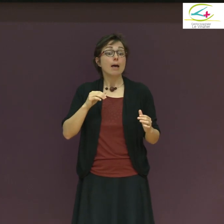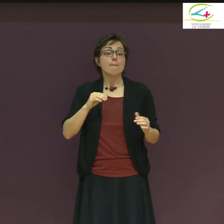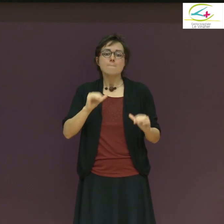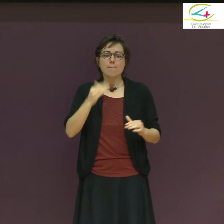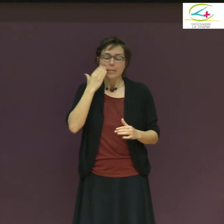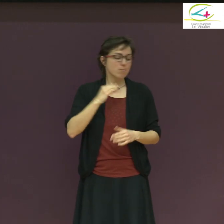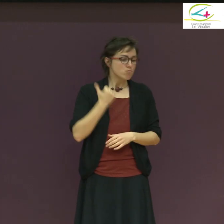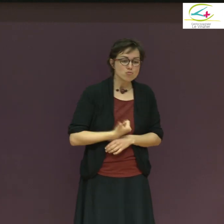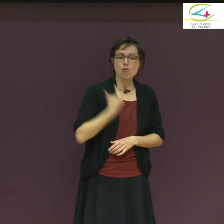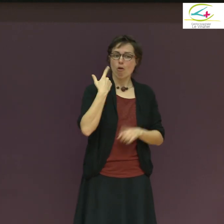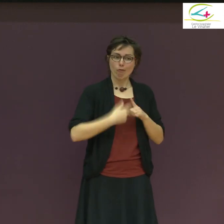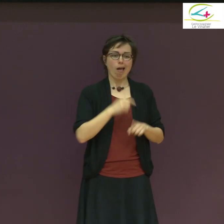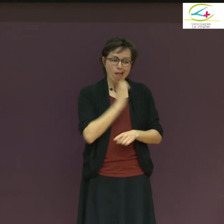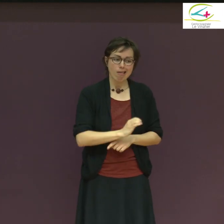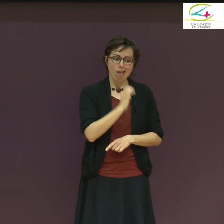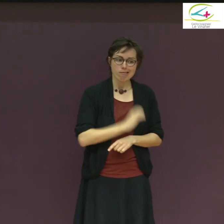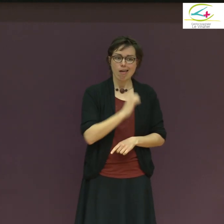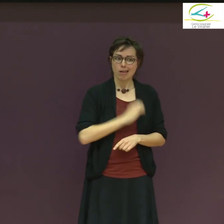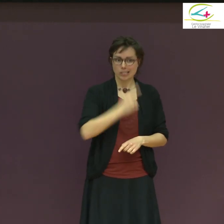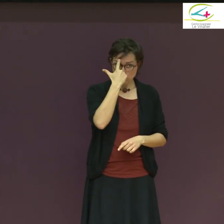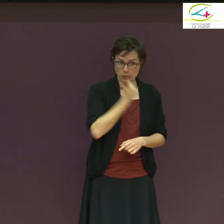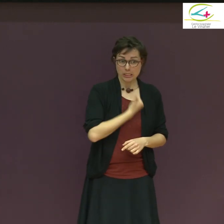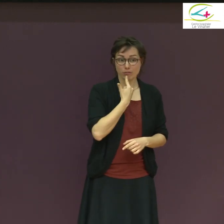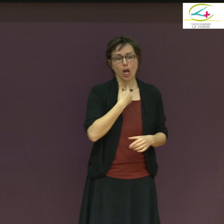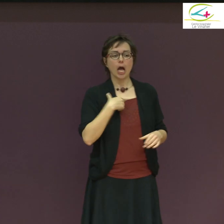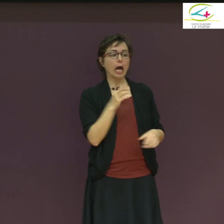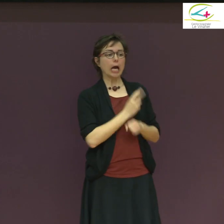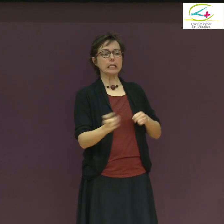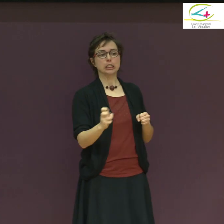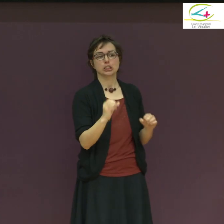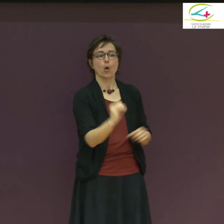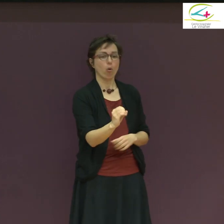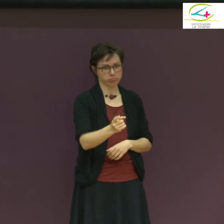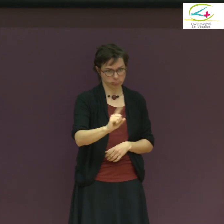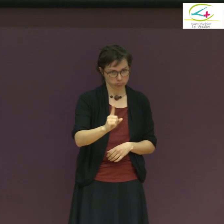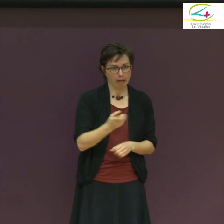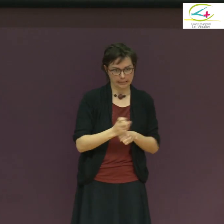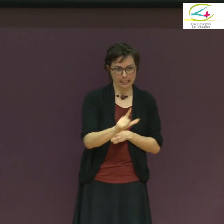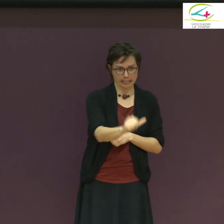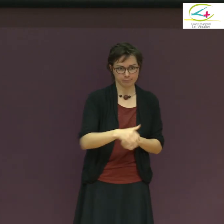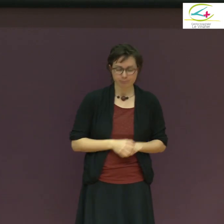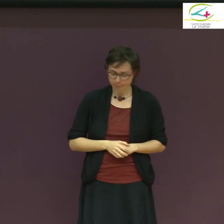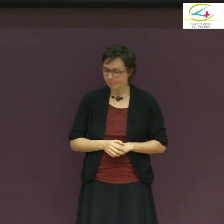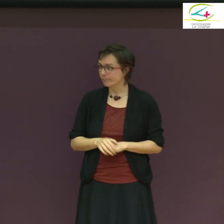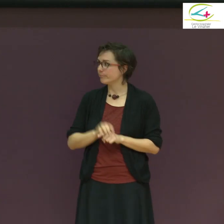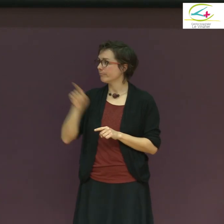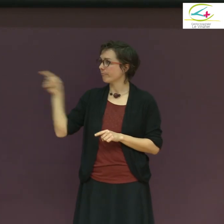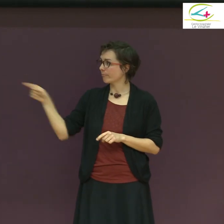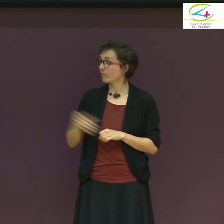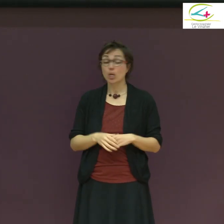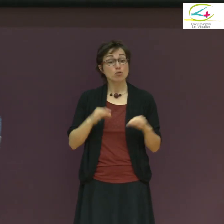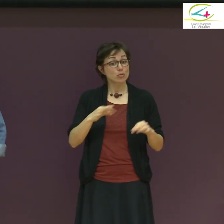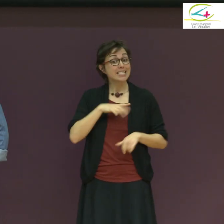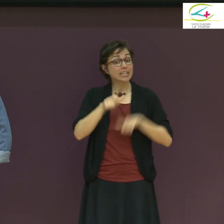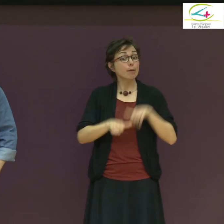de suicide qu'on est moins à risque de mourir. Pour revenir peut-être sur ce que les patients peuvent dire, certains vont dire c'était un appel à